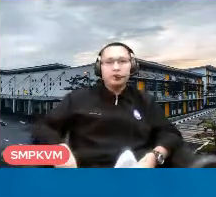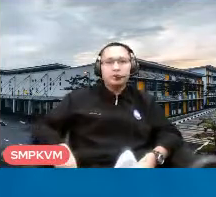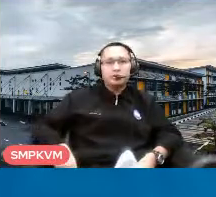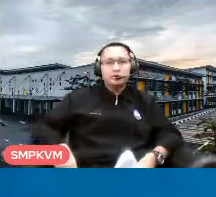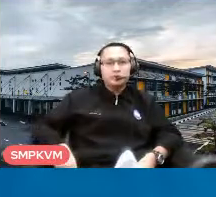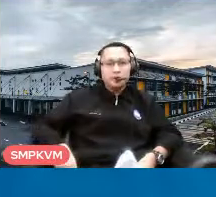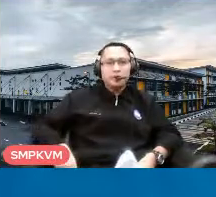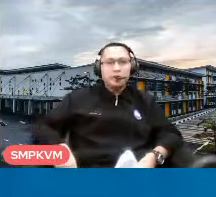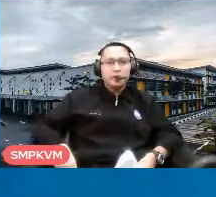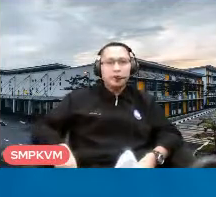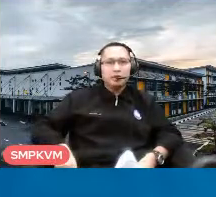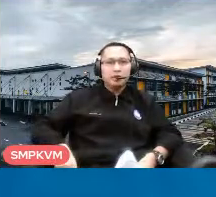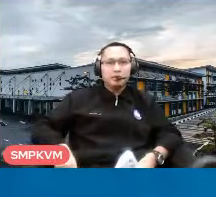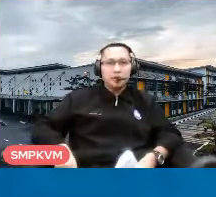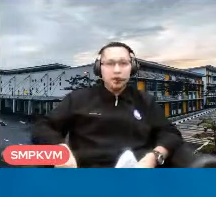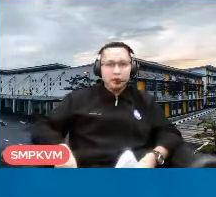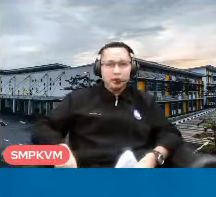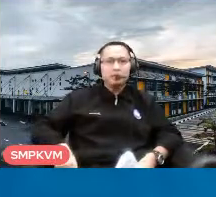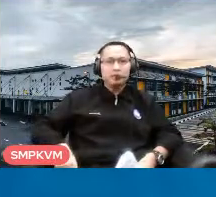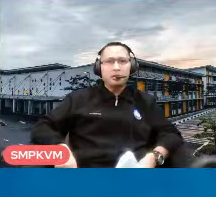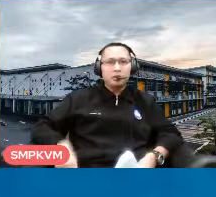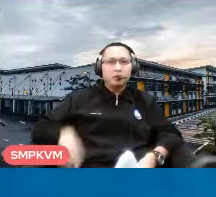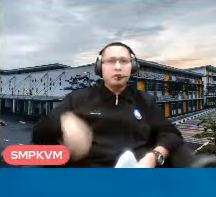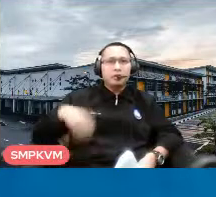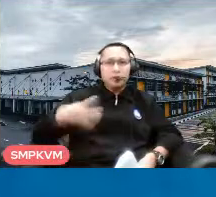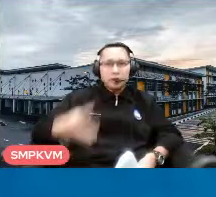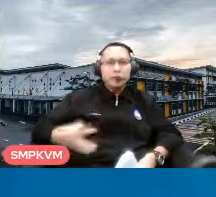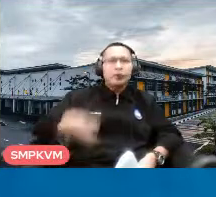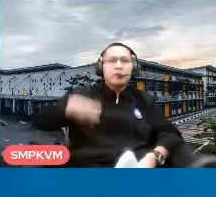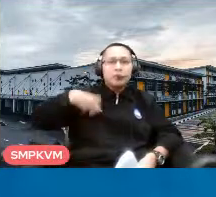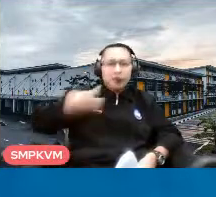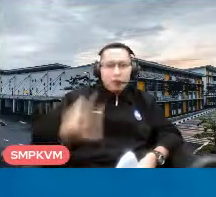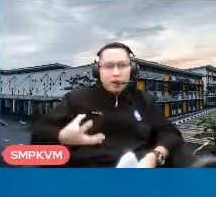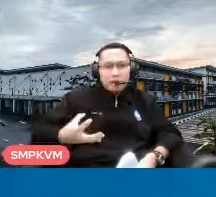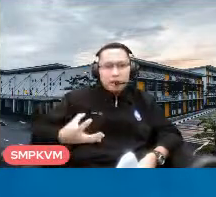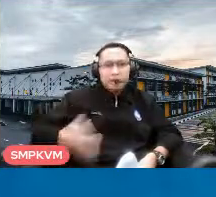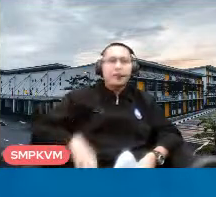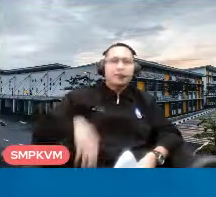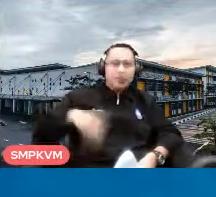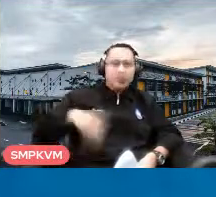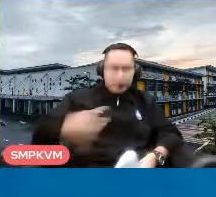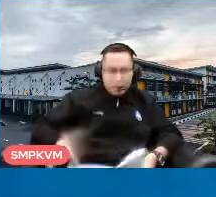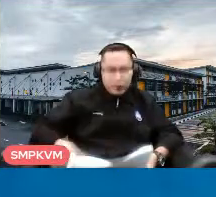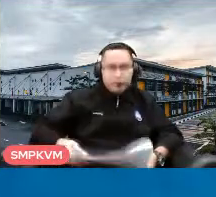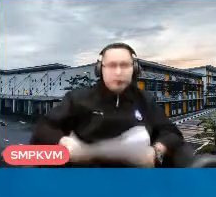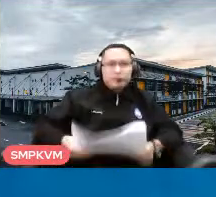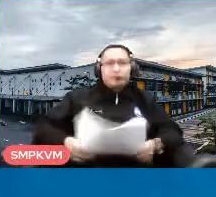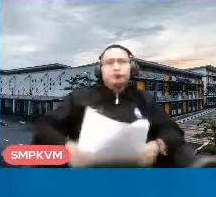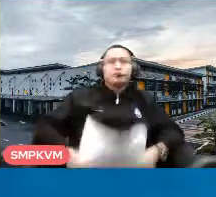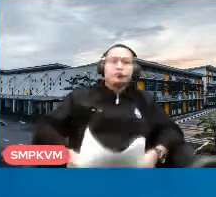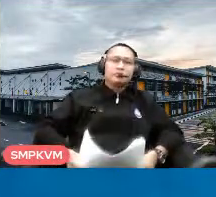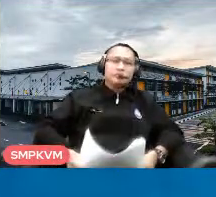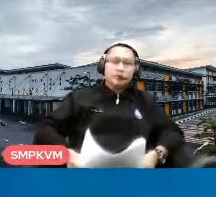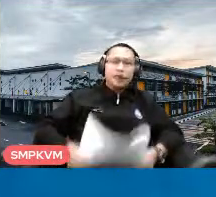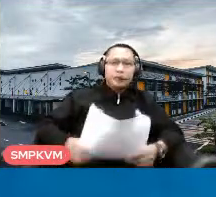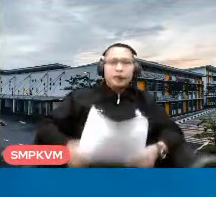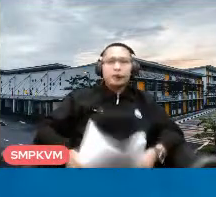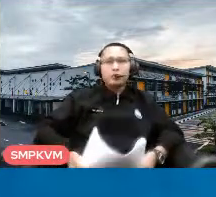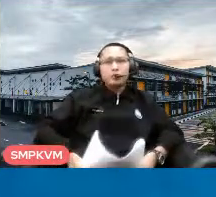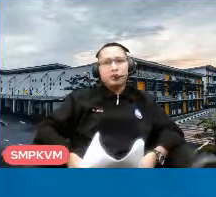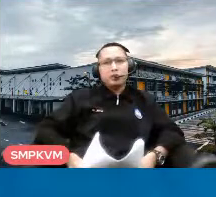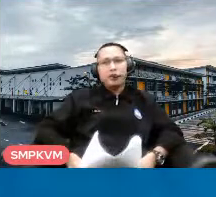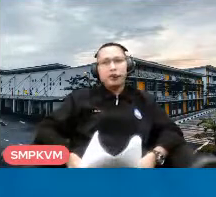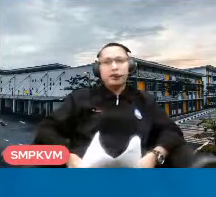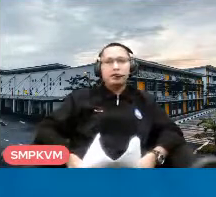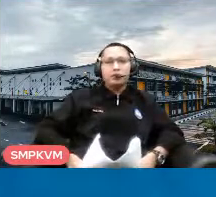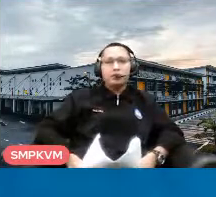anchorpane jagolah yang aneh kamu lagi sini berkawan sayang kau Antum jangan ya